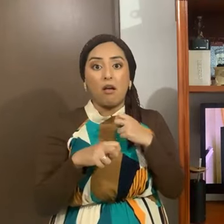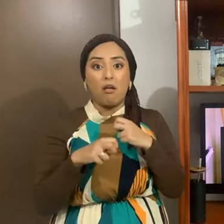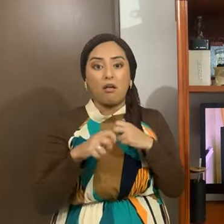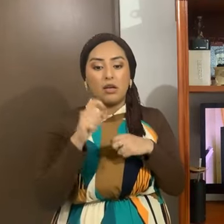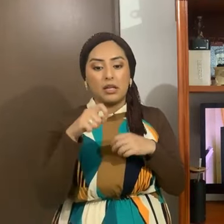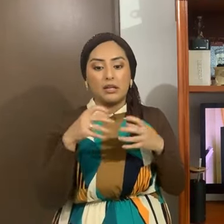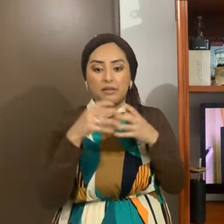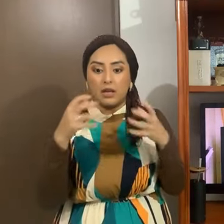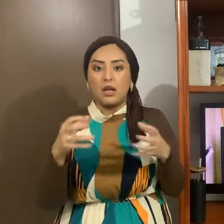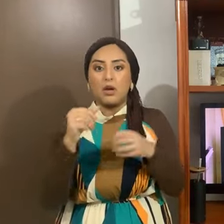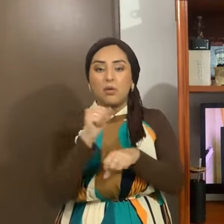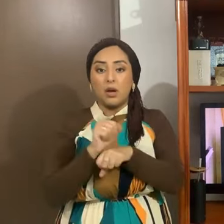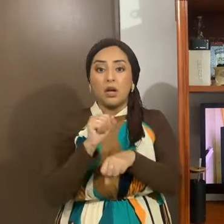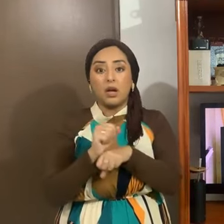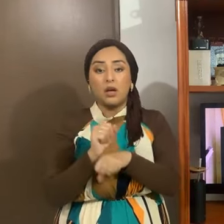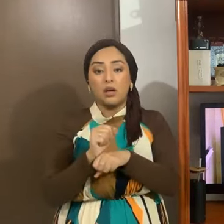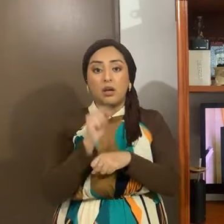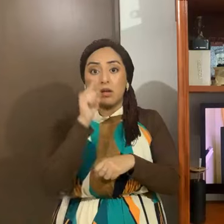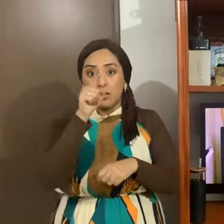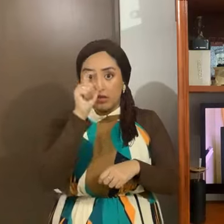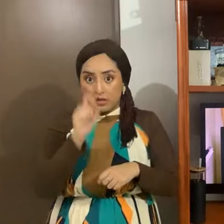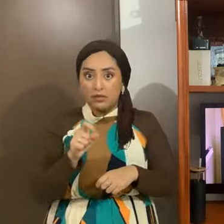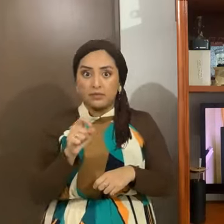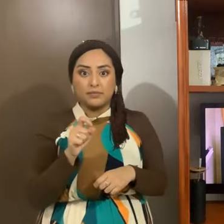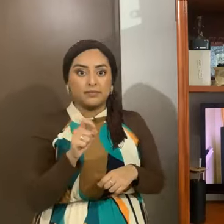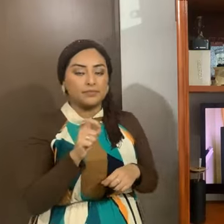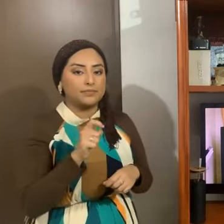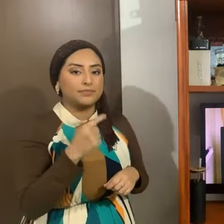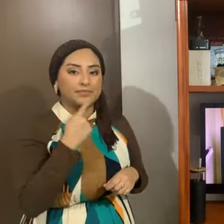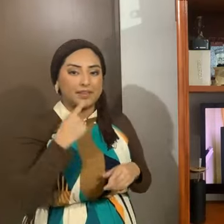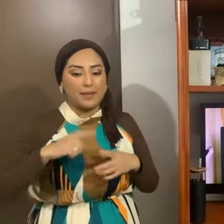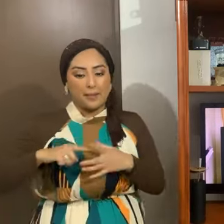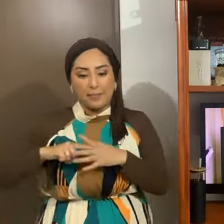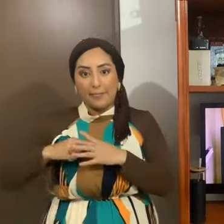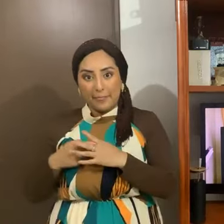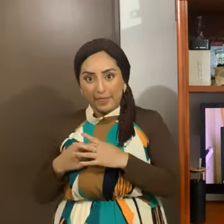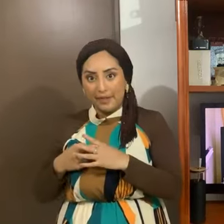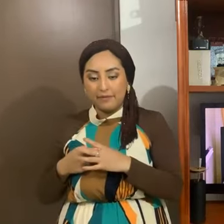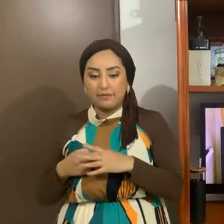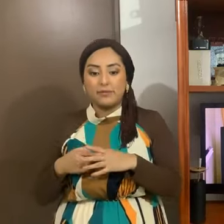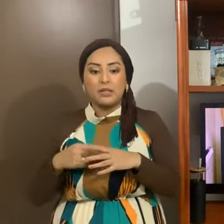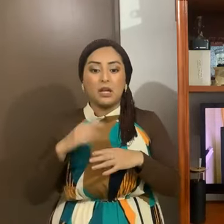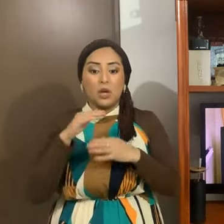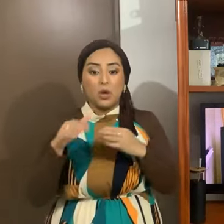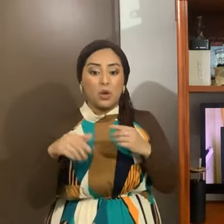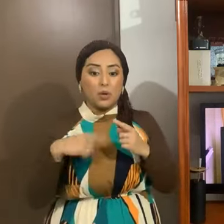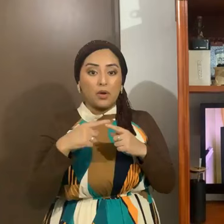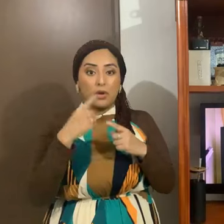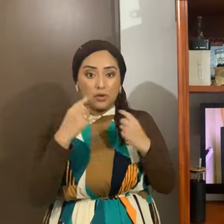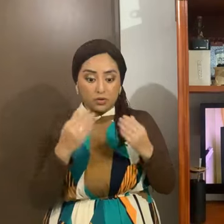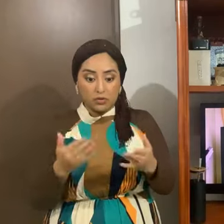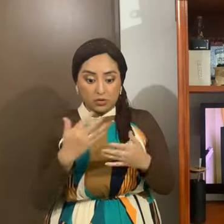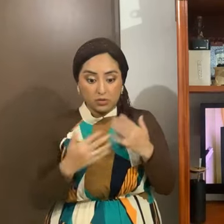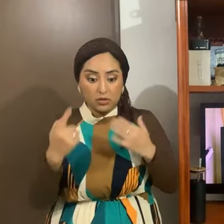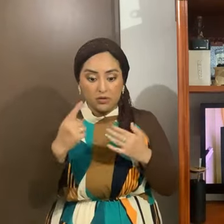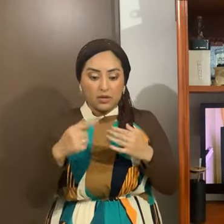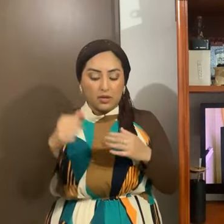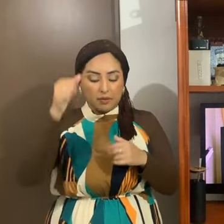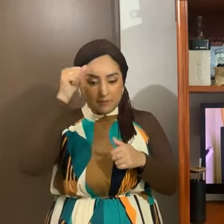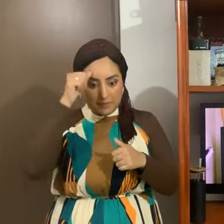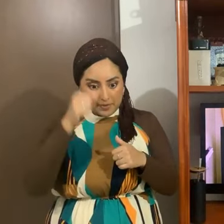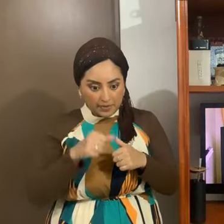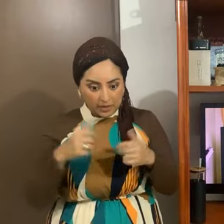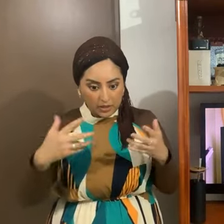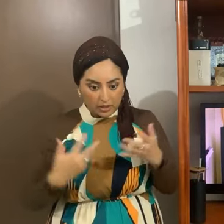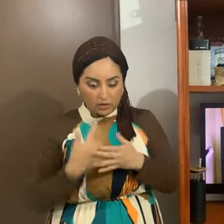requiere mucho trabajo, porque vas a tener que estar, como lo dijimos al principio, cada vez que vas a hacer algo, recordando